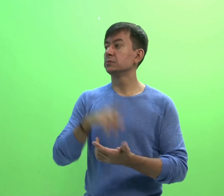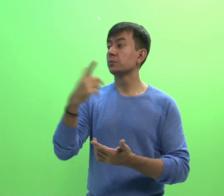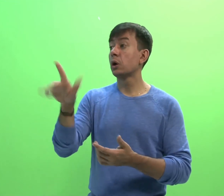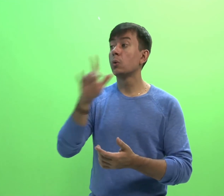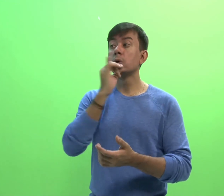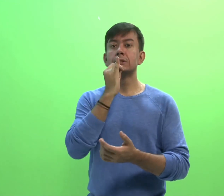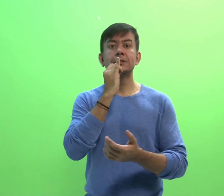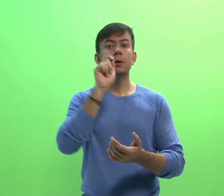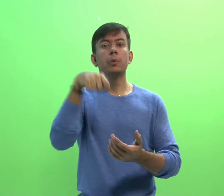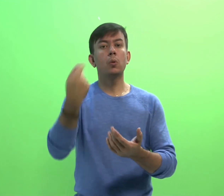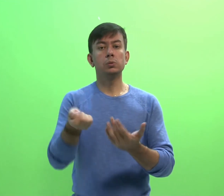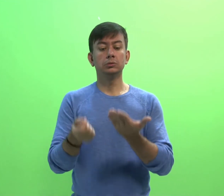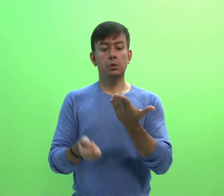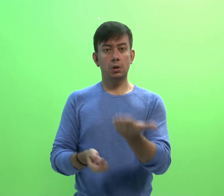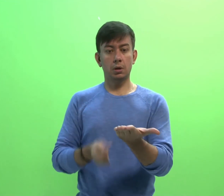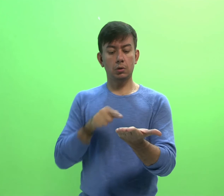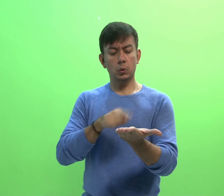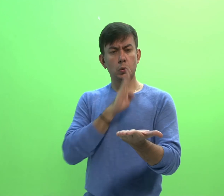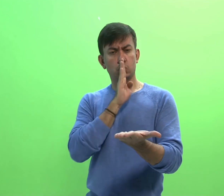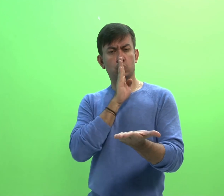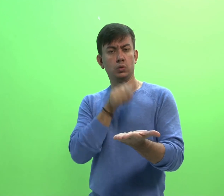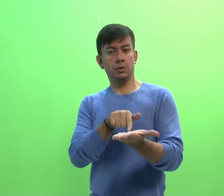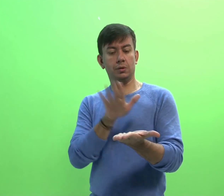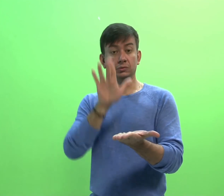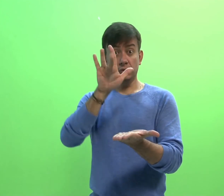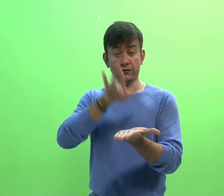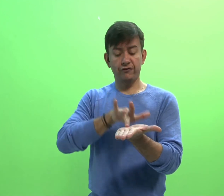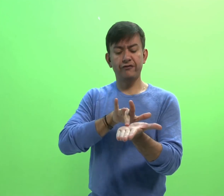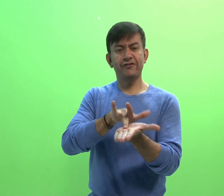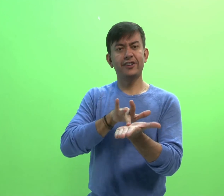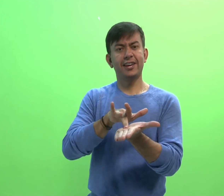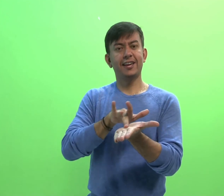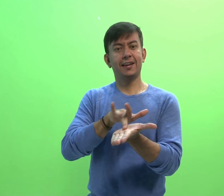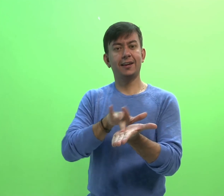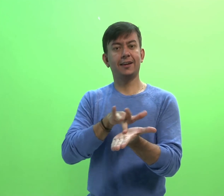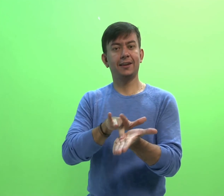Um outro exemplo de uma mão passiva, sinal para fingir.